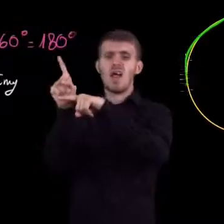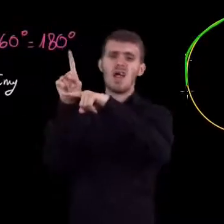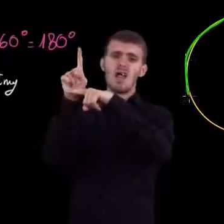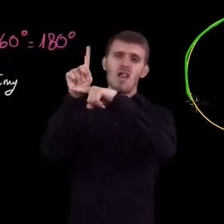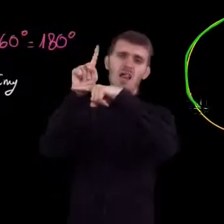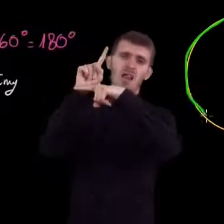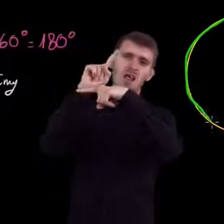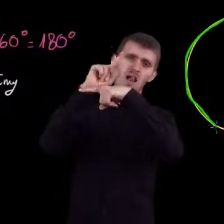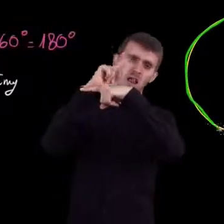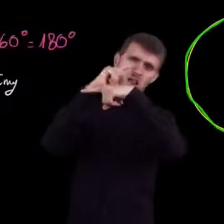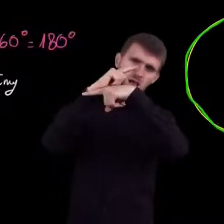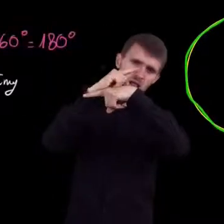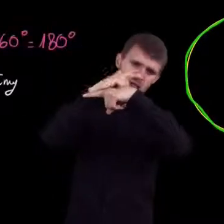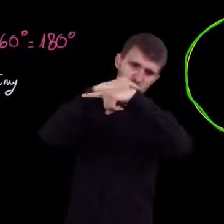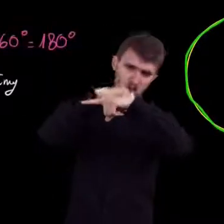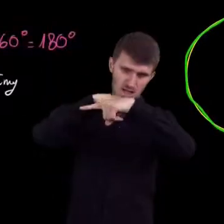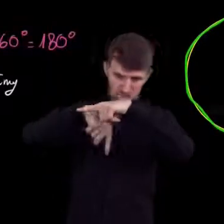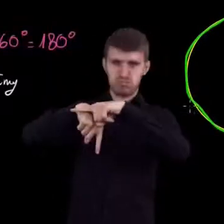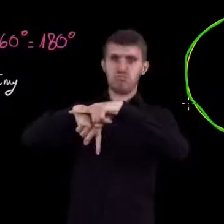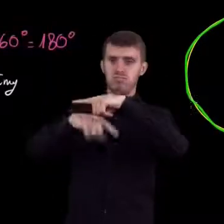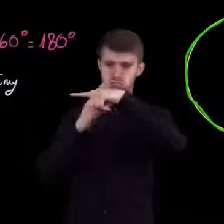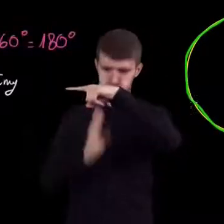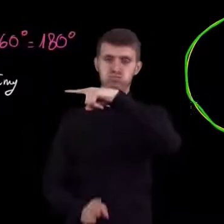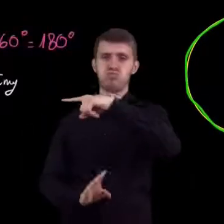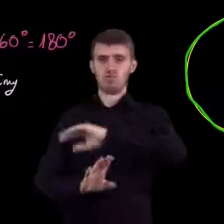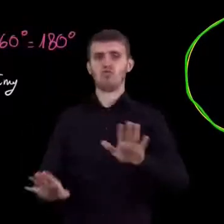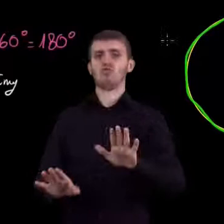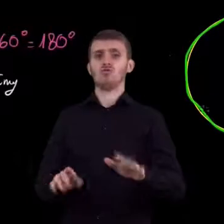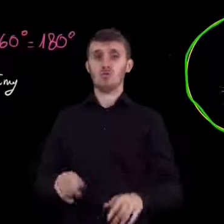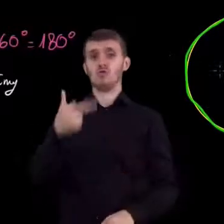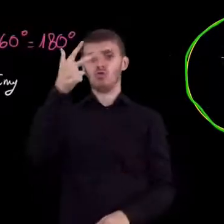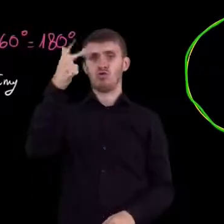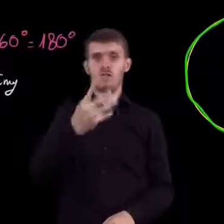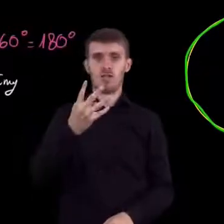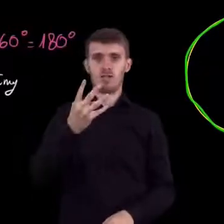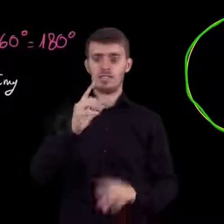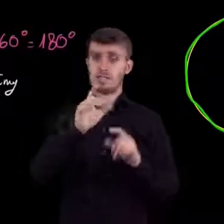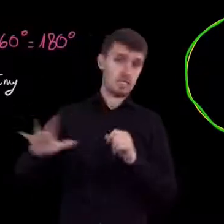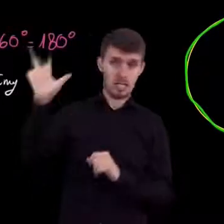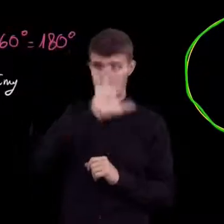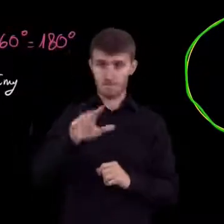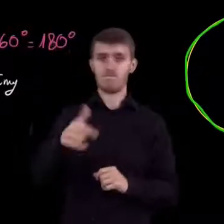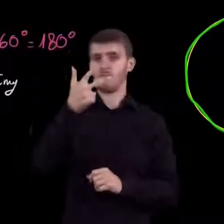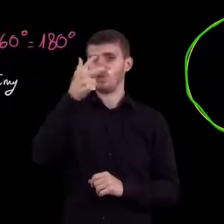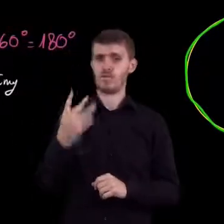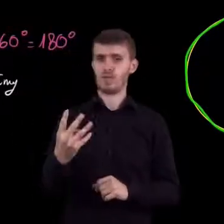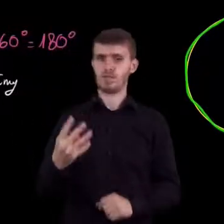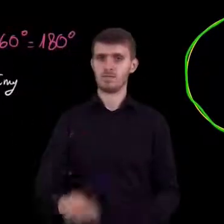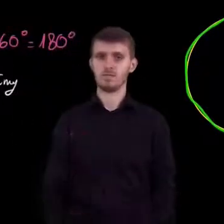przebyło ten długi kawałek okręgu. Ten łuk to